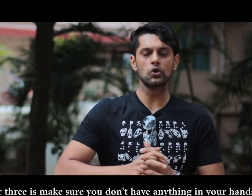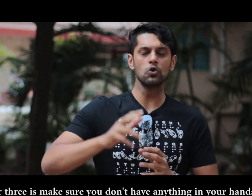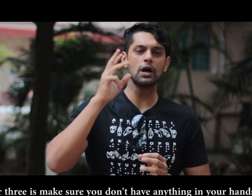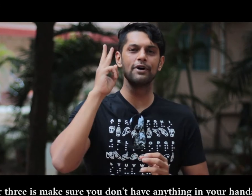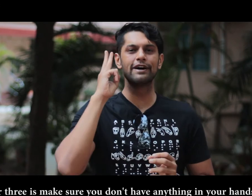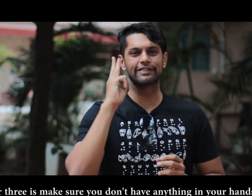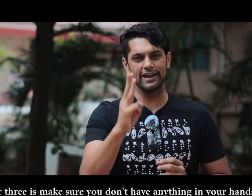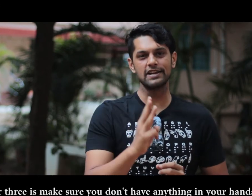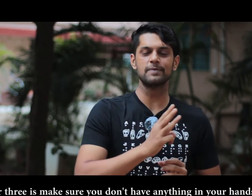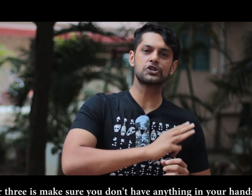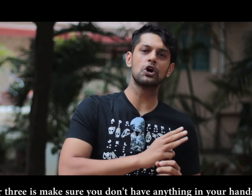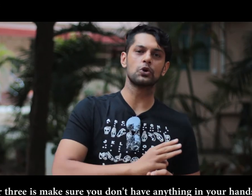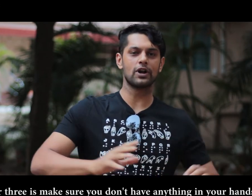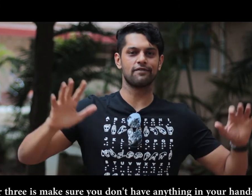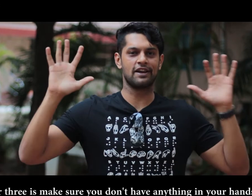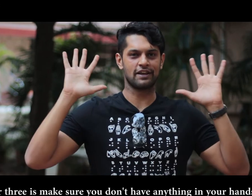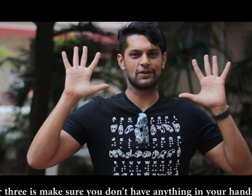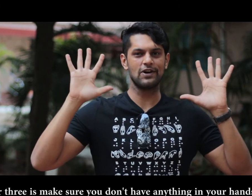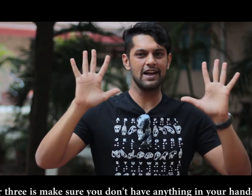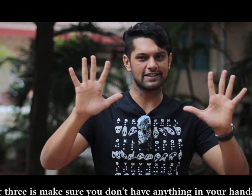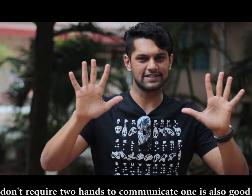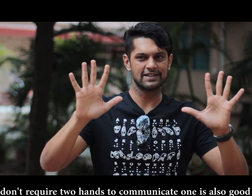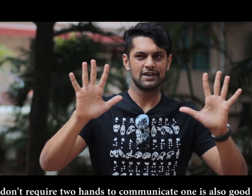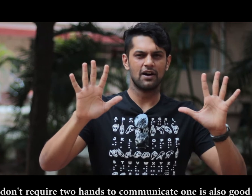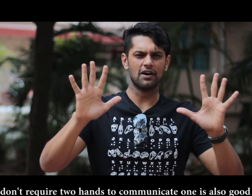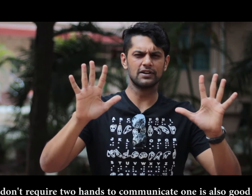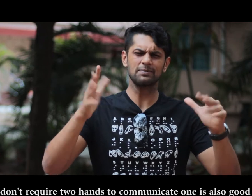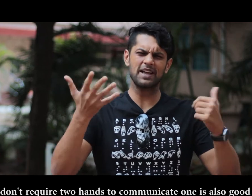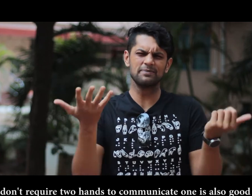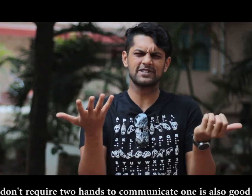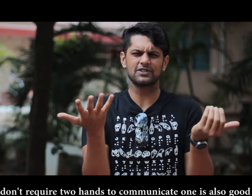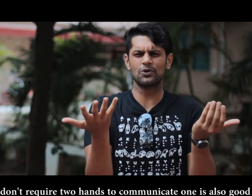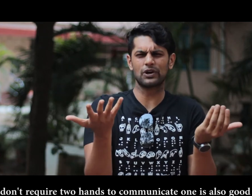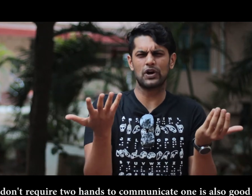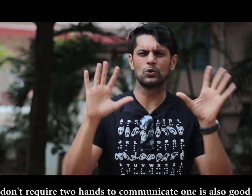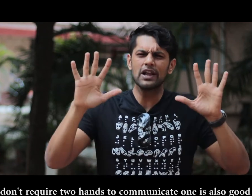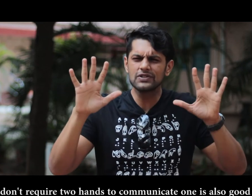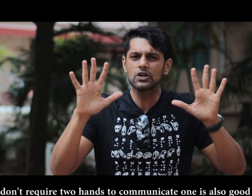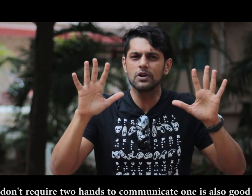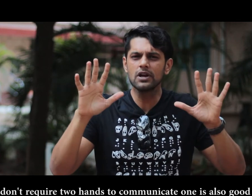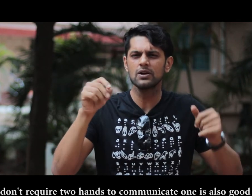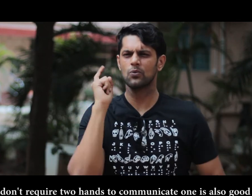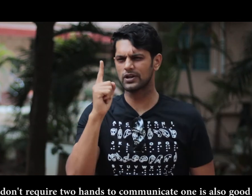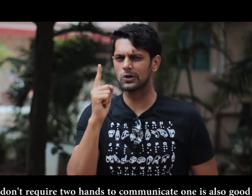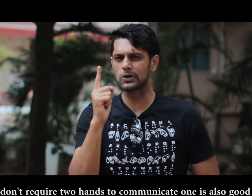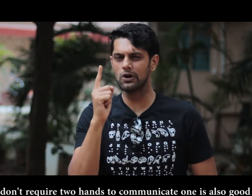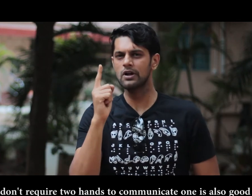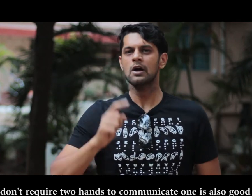rule number three is, make sure you don't have anything in your hands. Sometimes you don't require two hands to communicate, one is also good,